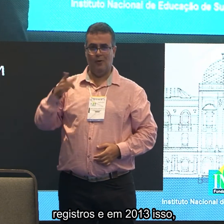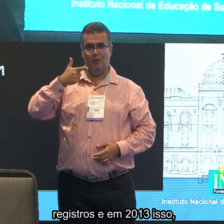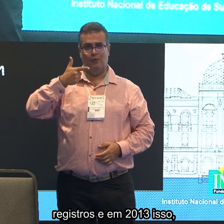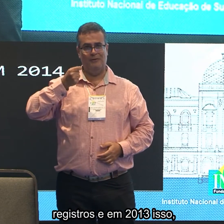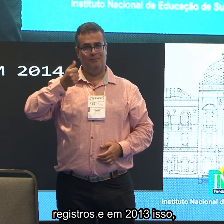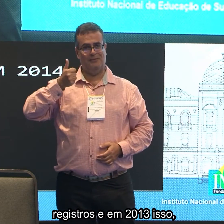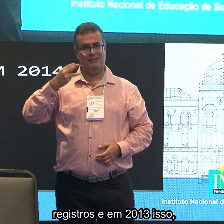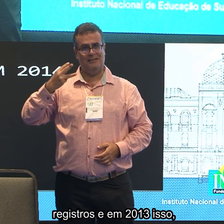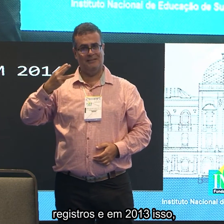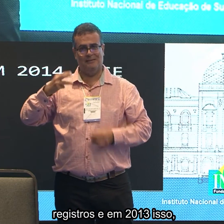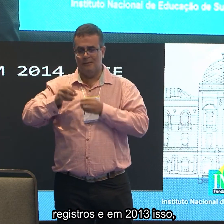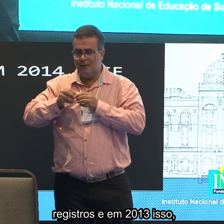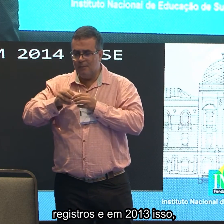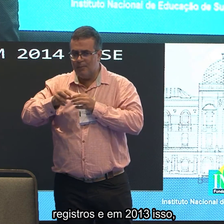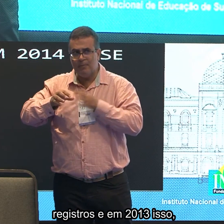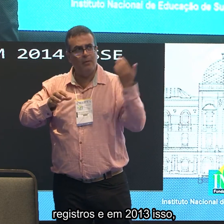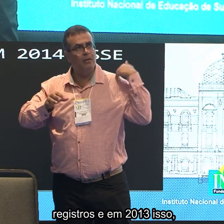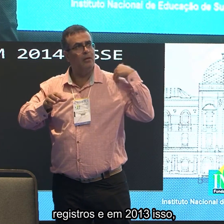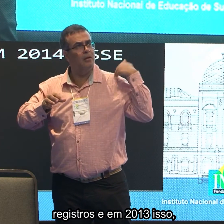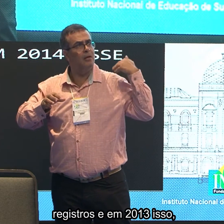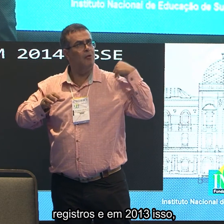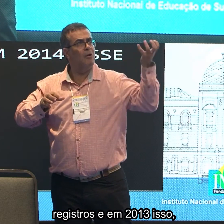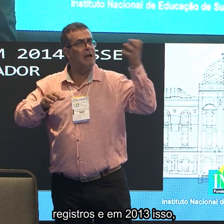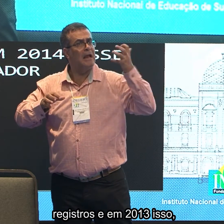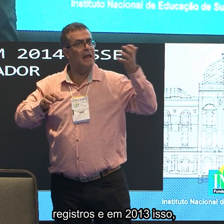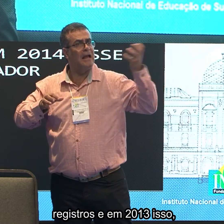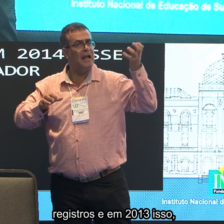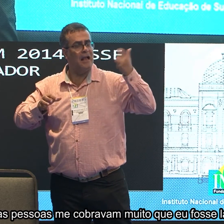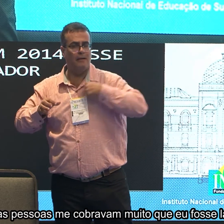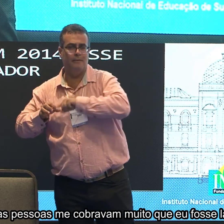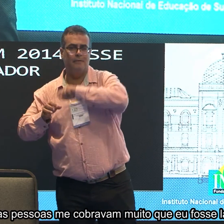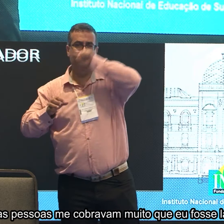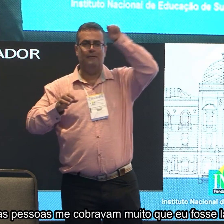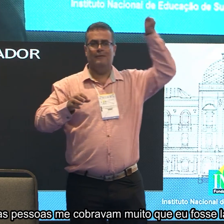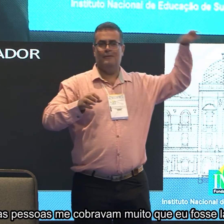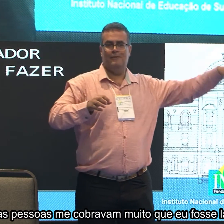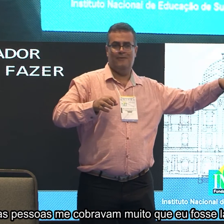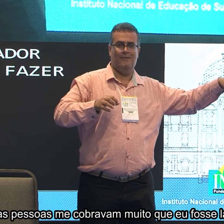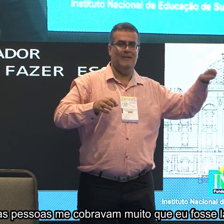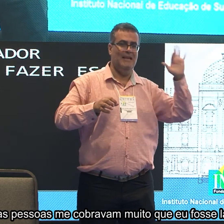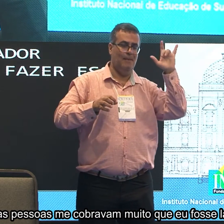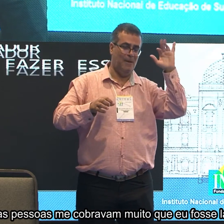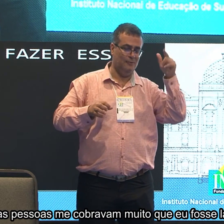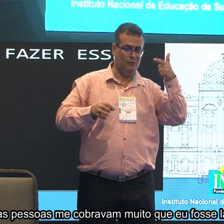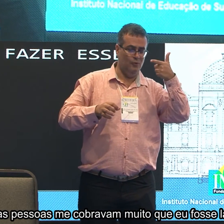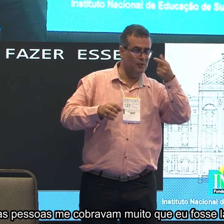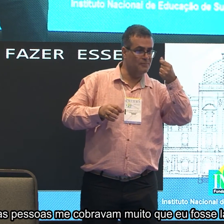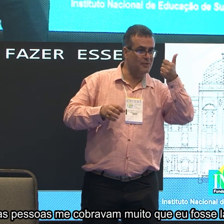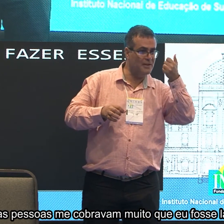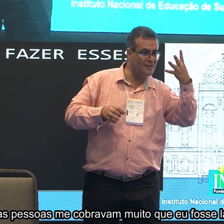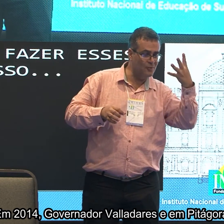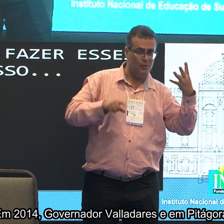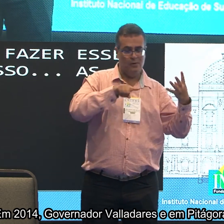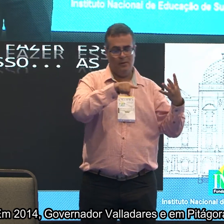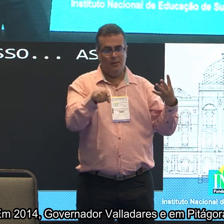registros. E em 2013 as pessoas me cobravam muito, né, que eu fosse lá. E